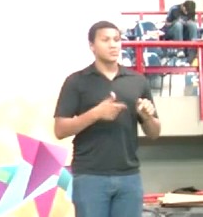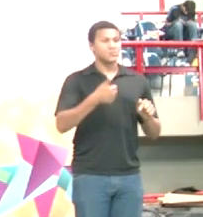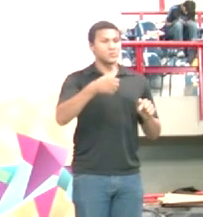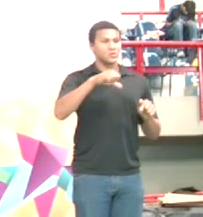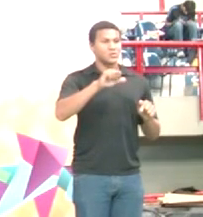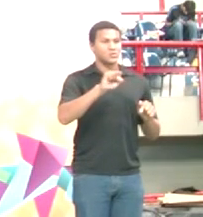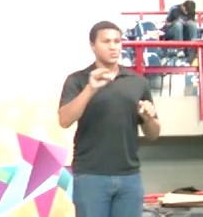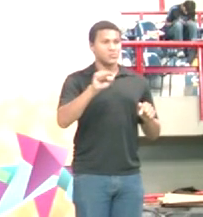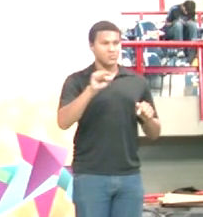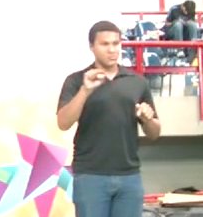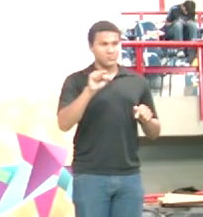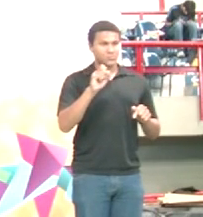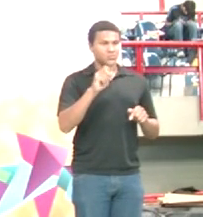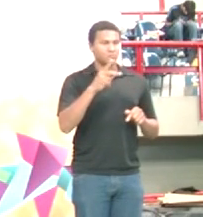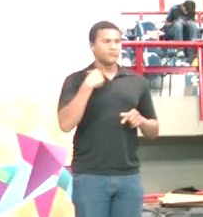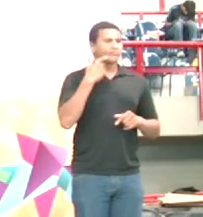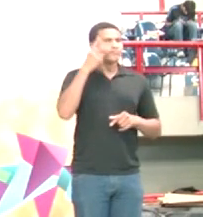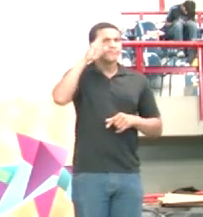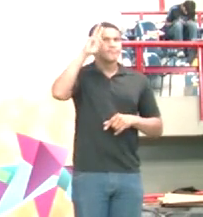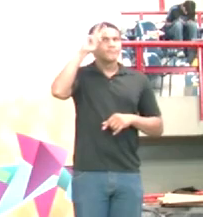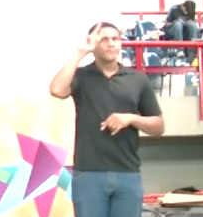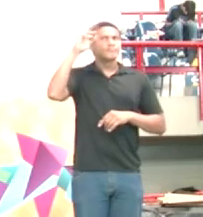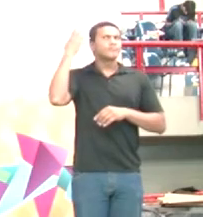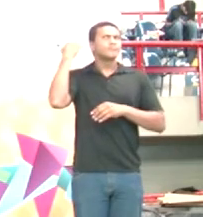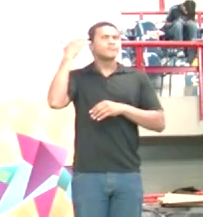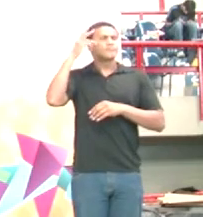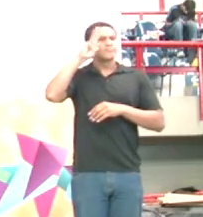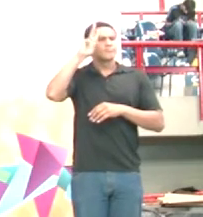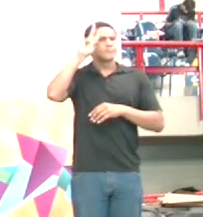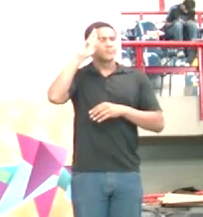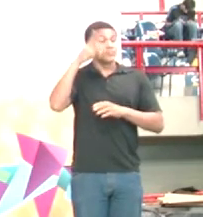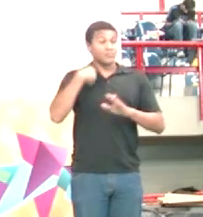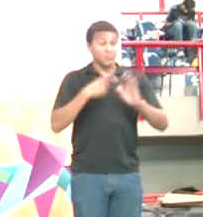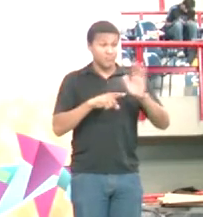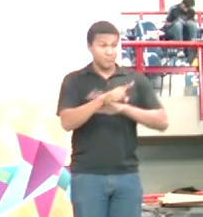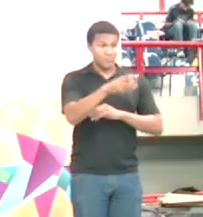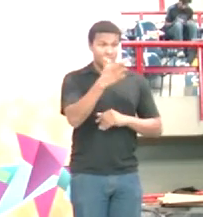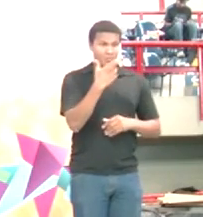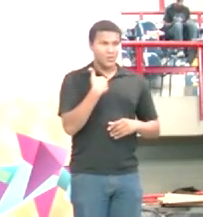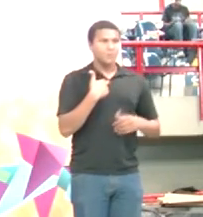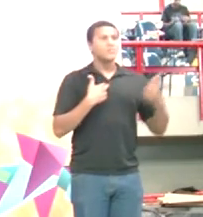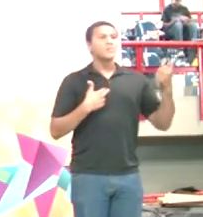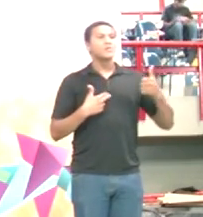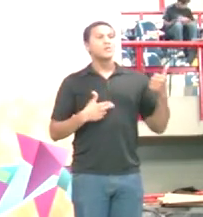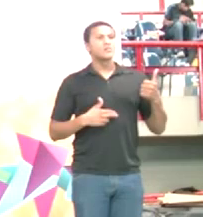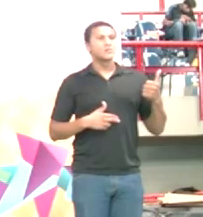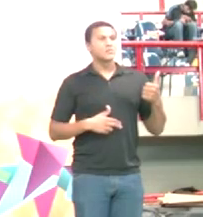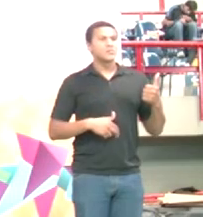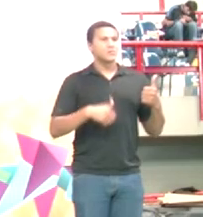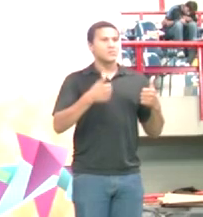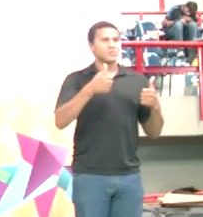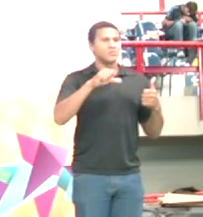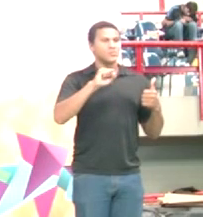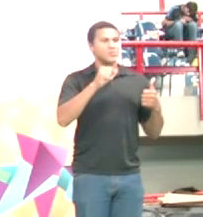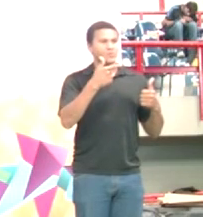88. Flashback. Eu pergunto e você responde. A primeira,